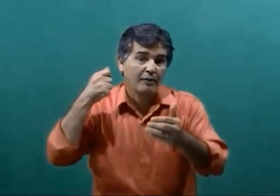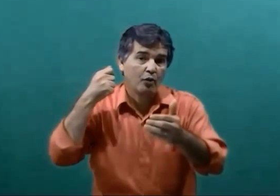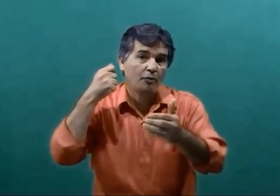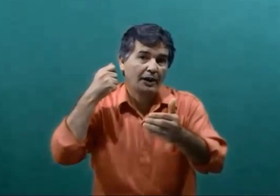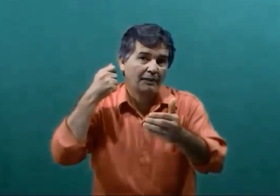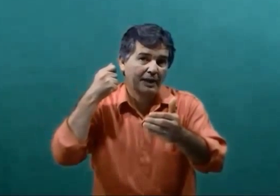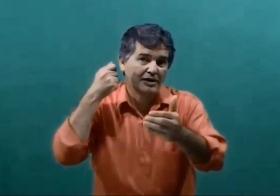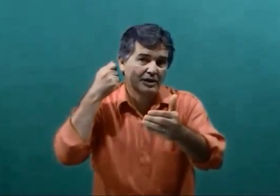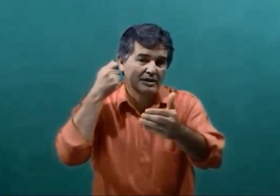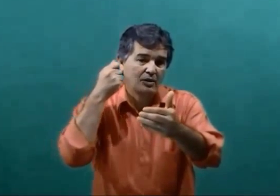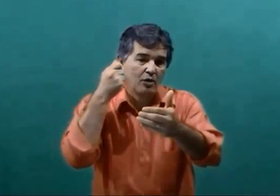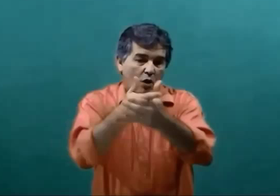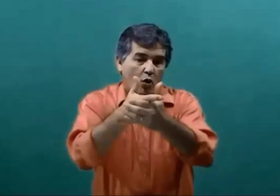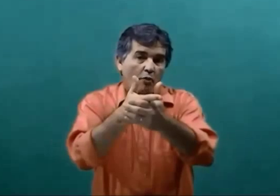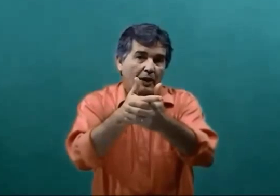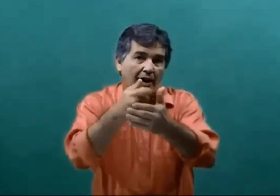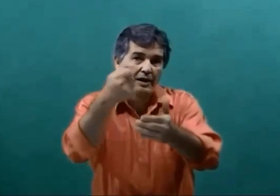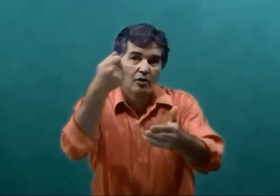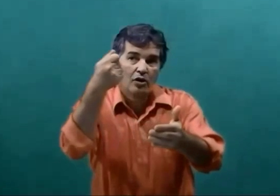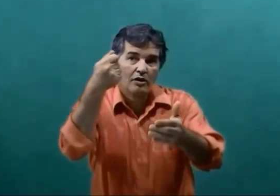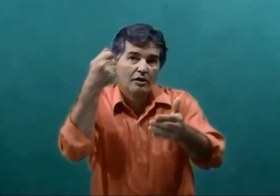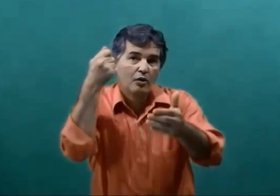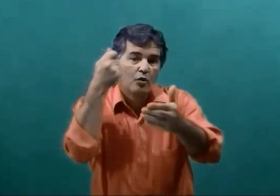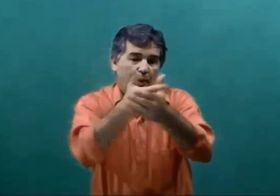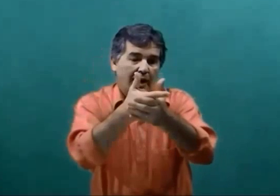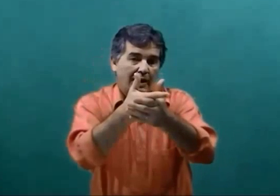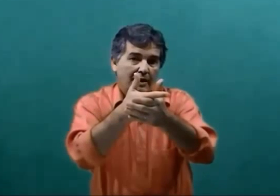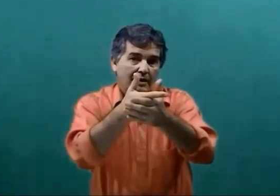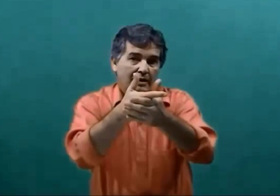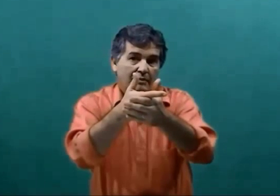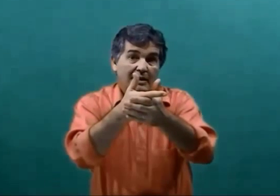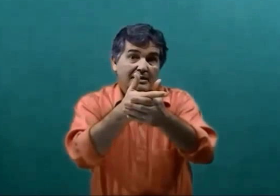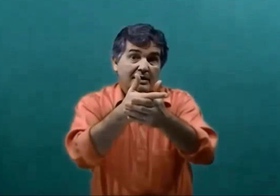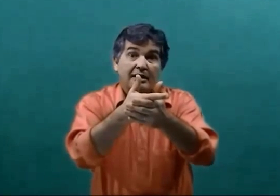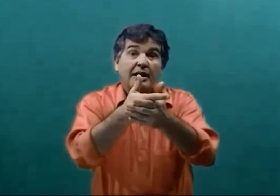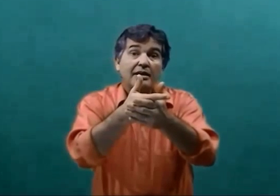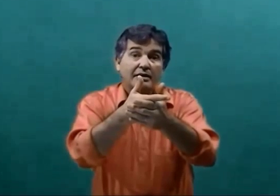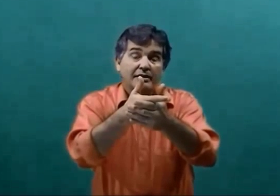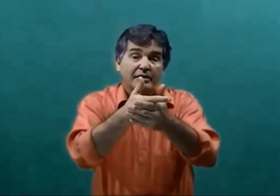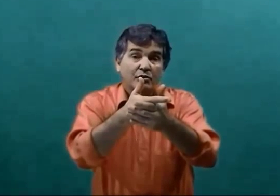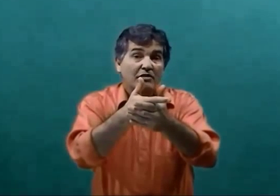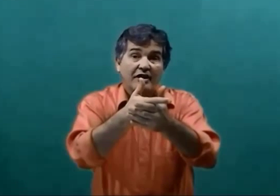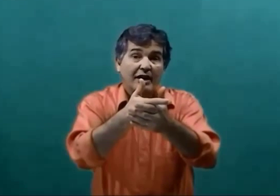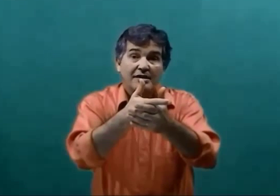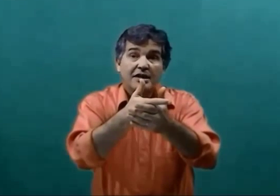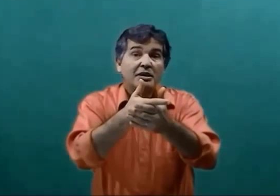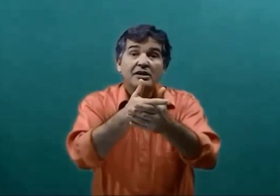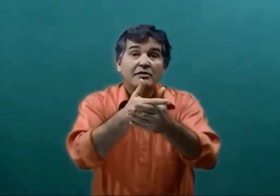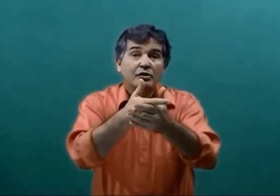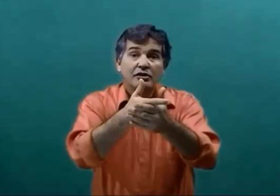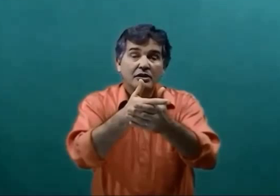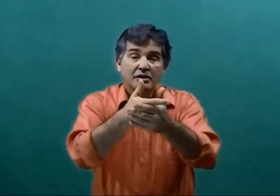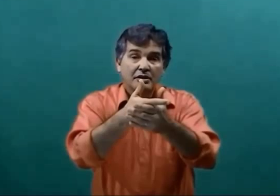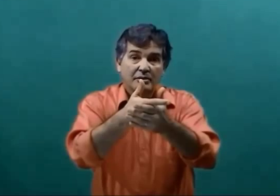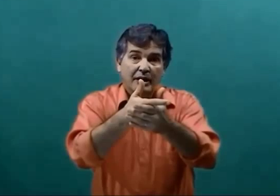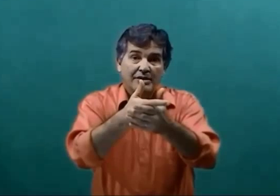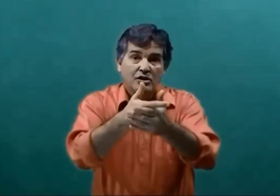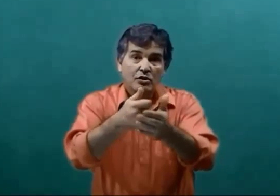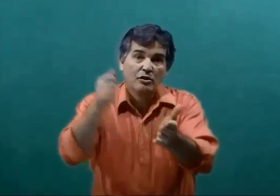verbo comprar, preste atenção. Comprar, ó, comprar. Mas tem uma variação a nível de Brasil,